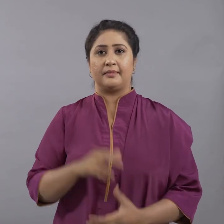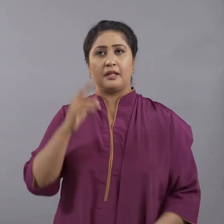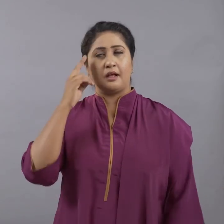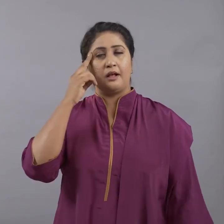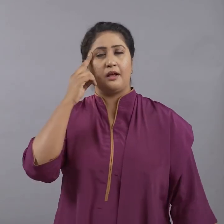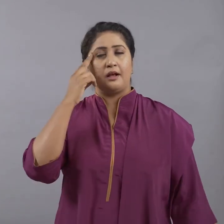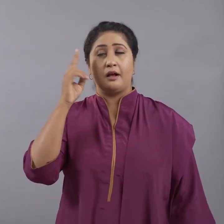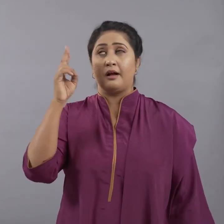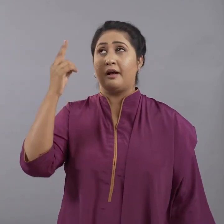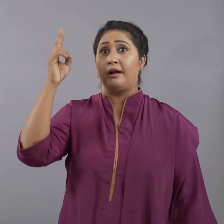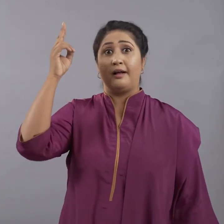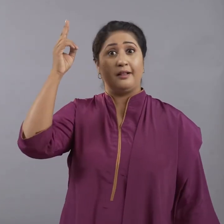ख्याल,